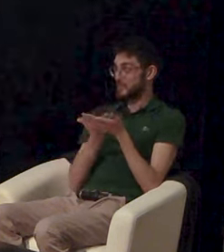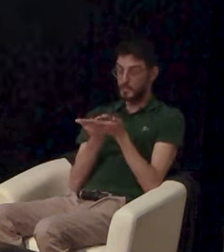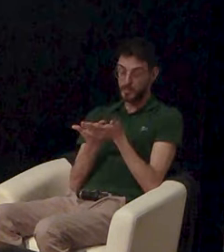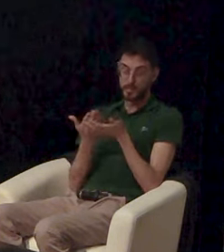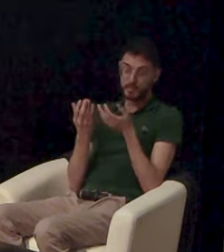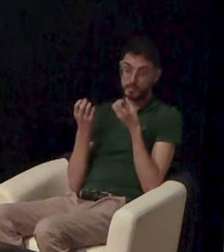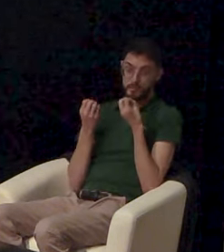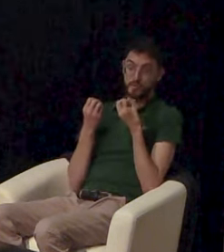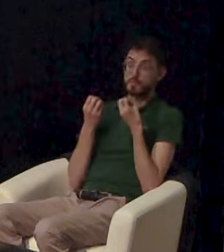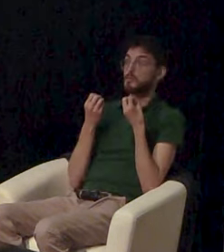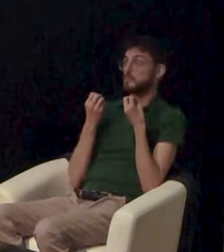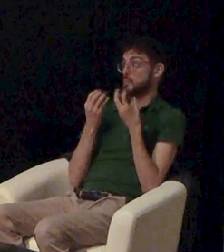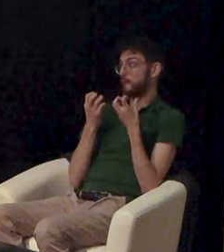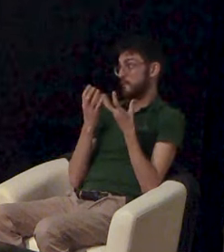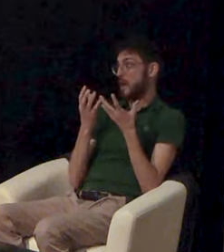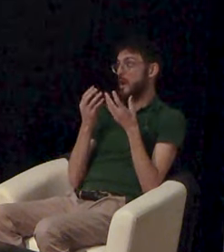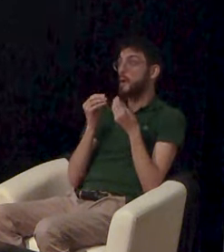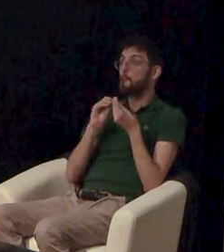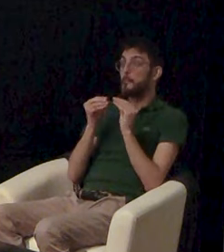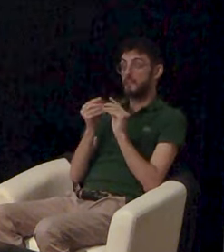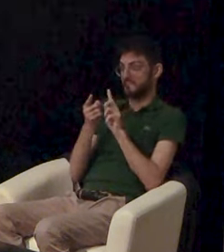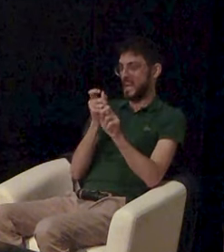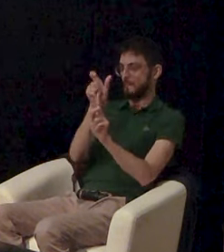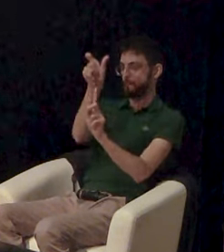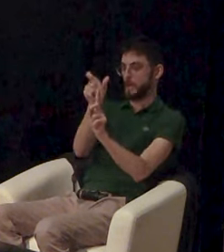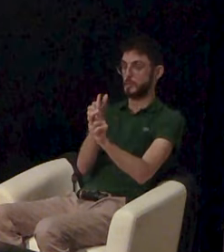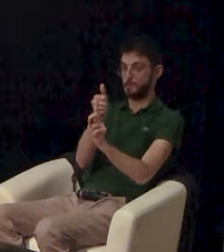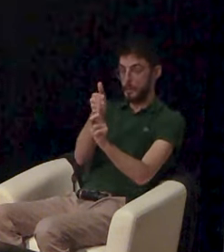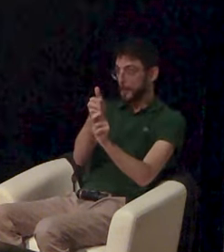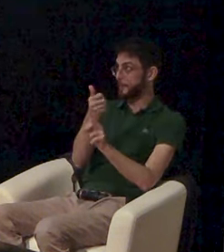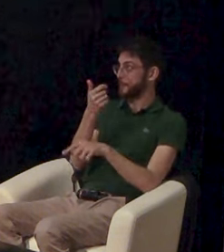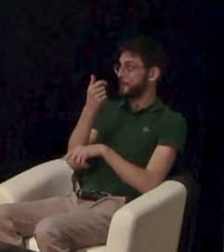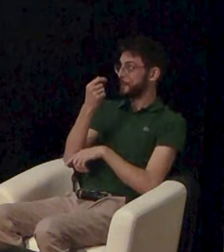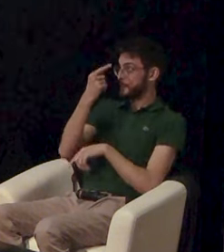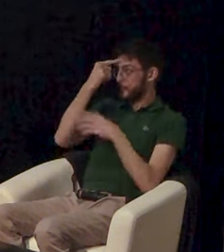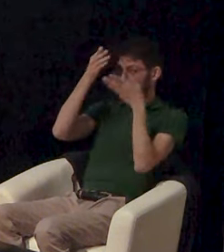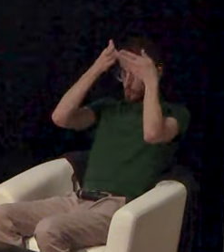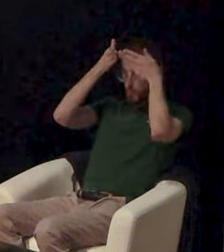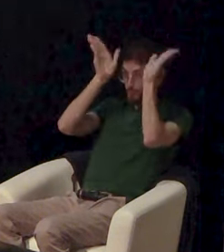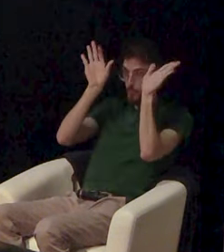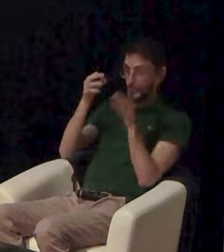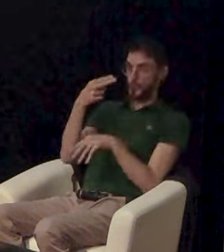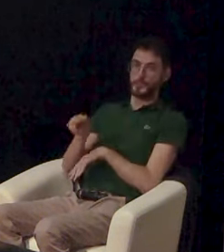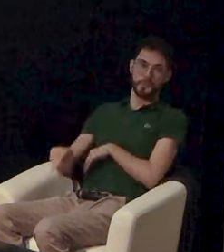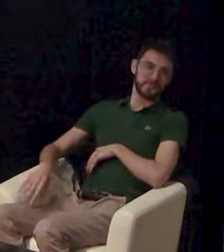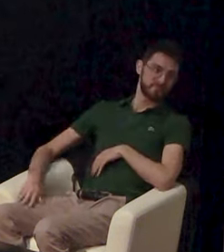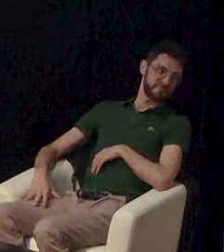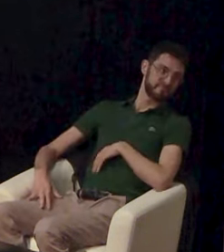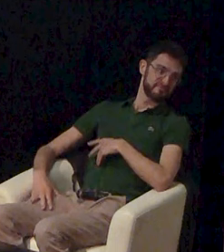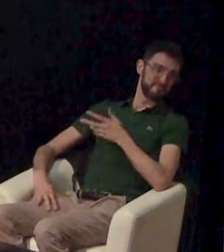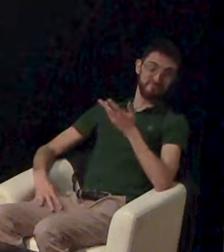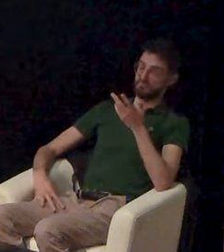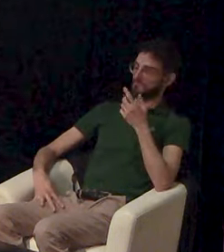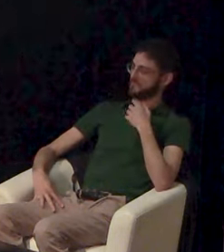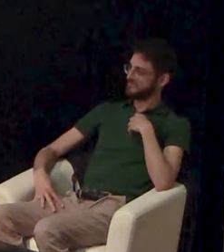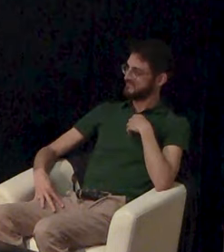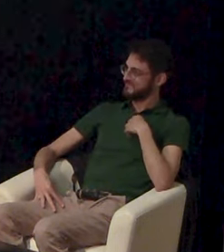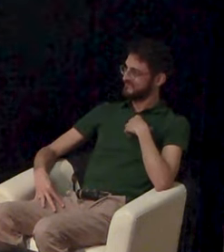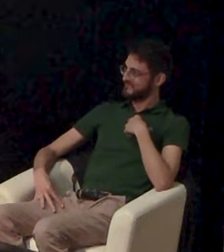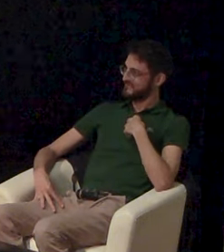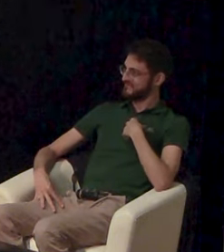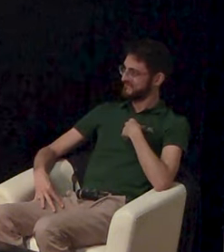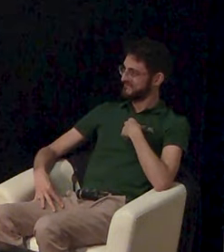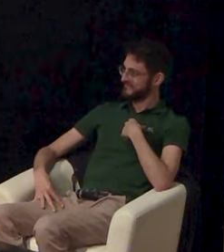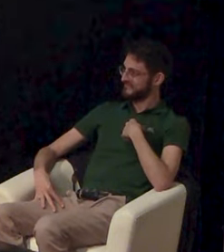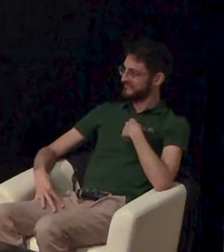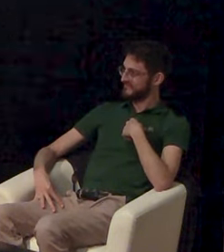les spécificités de chaque personne, et des fois, les adaptations qui nous sont proposées sont loin de ce dont on a besoin. Donc